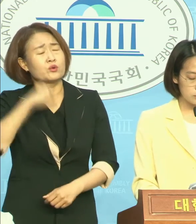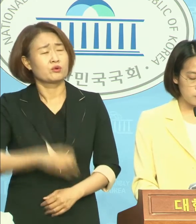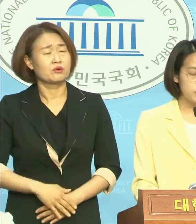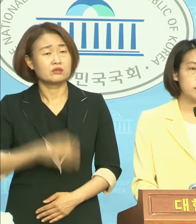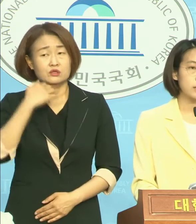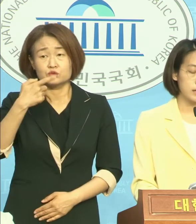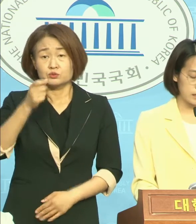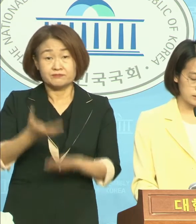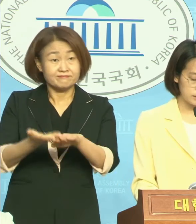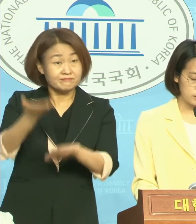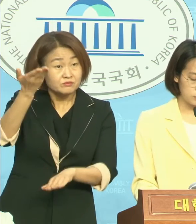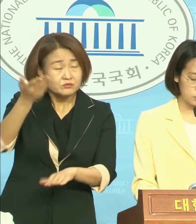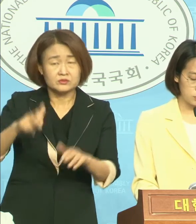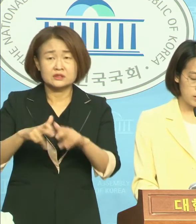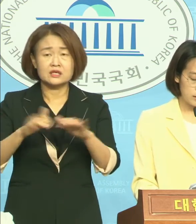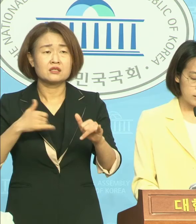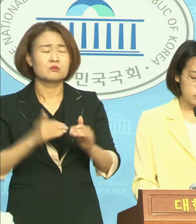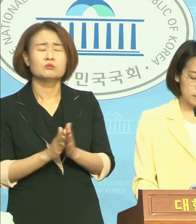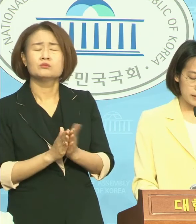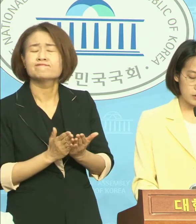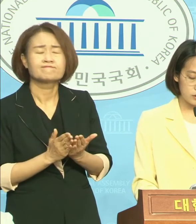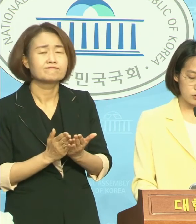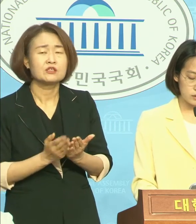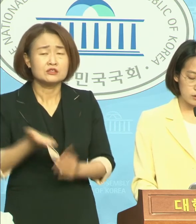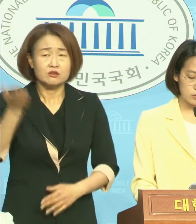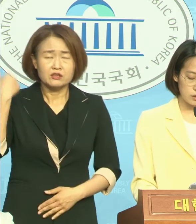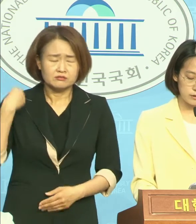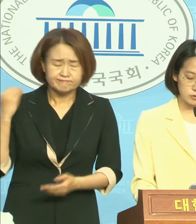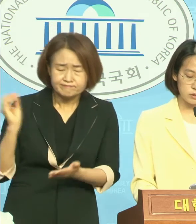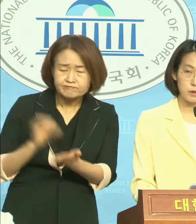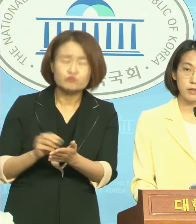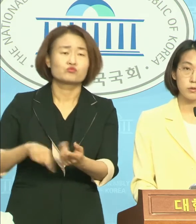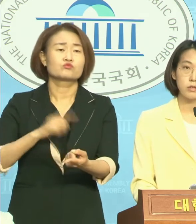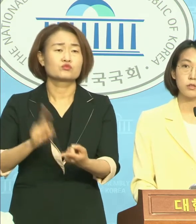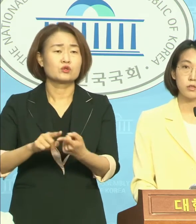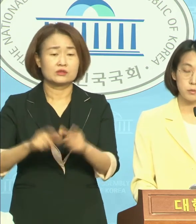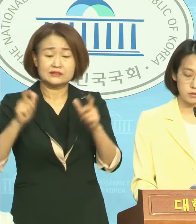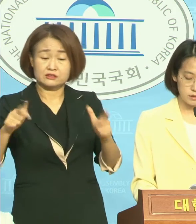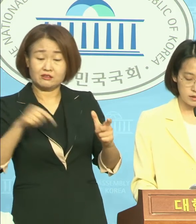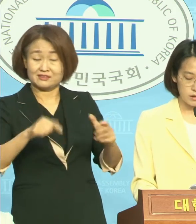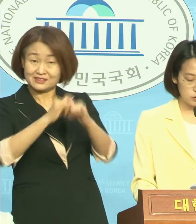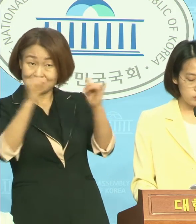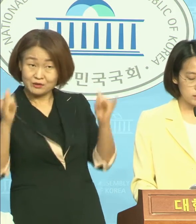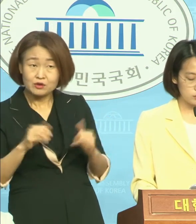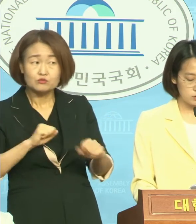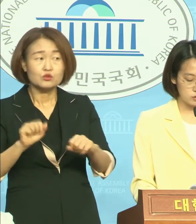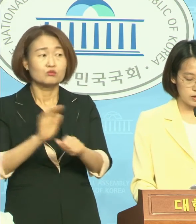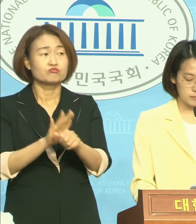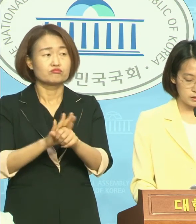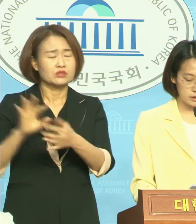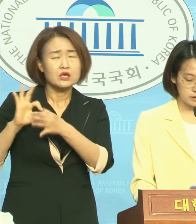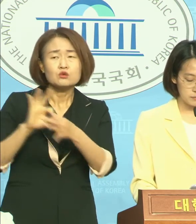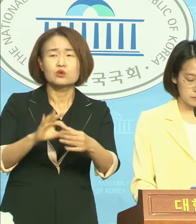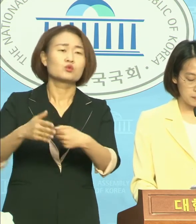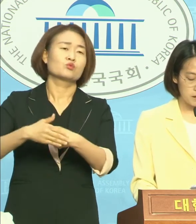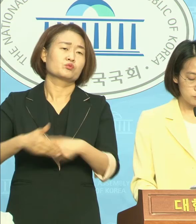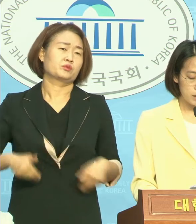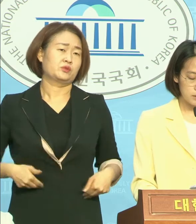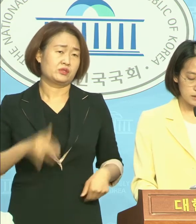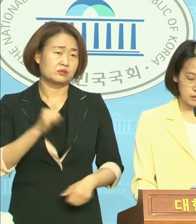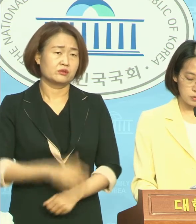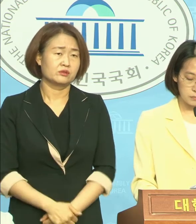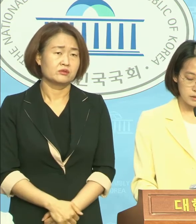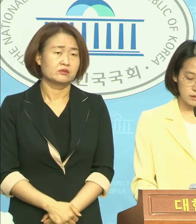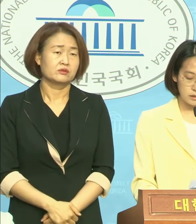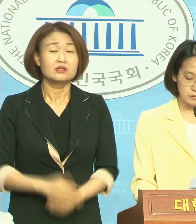65세가 넘는 장애 당사자들도 기존의 받아왔던 지역사회 중심의 활동 지원 서비스를 유지할 수 있어야 합니다